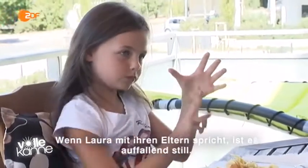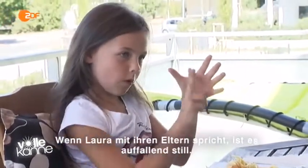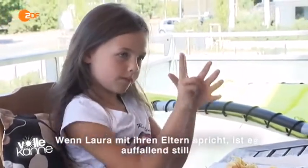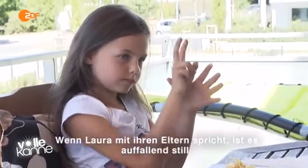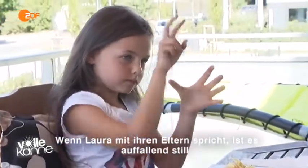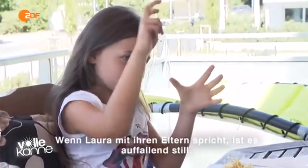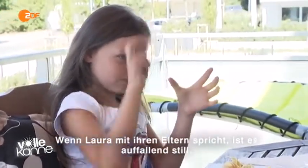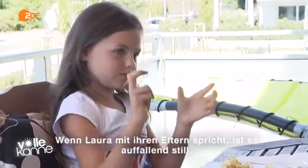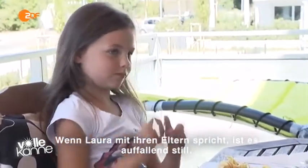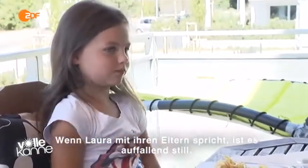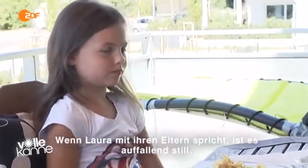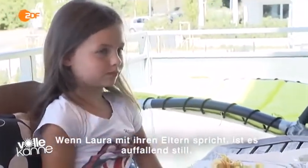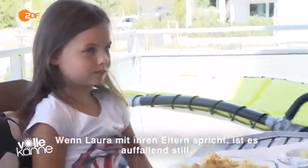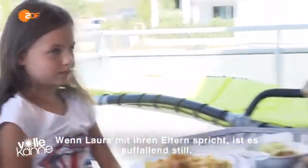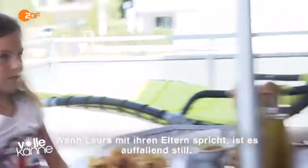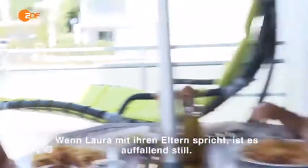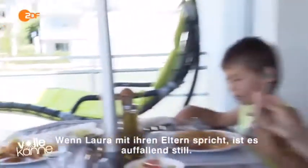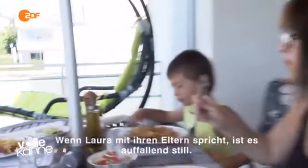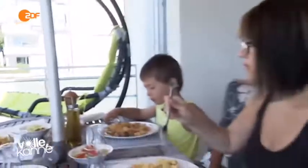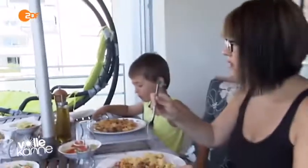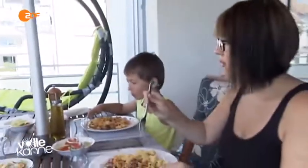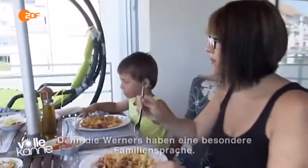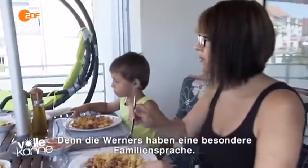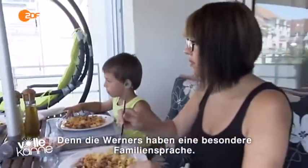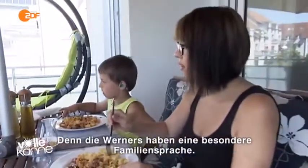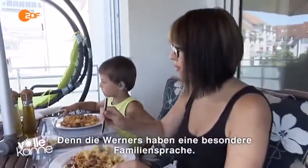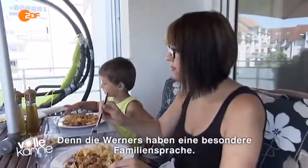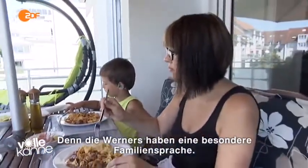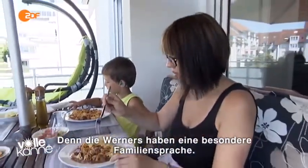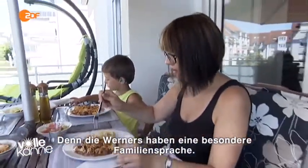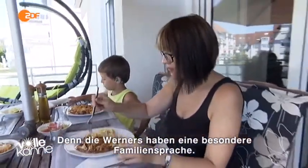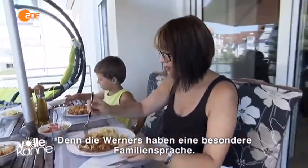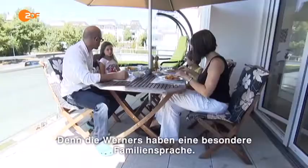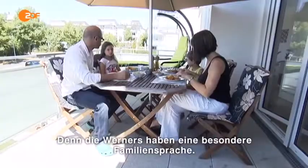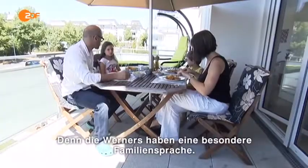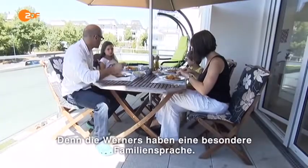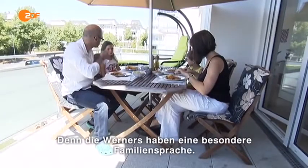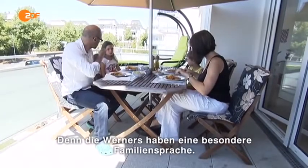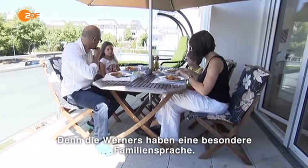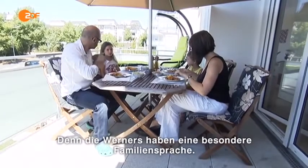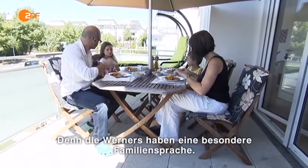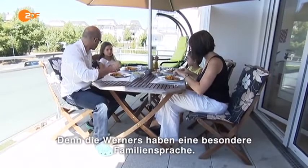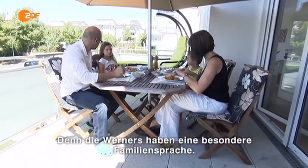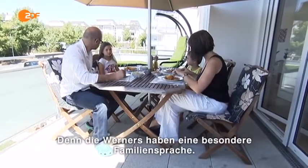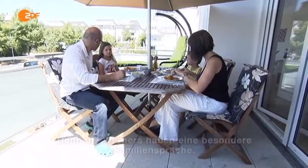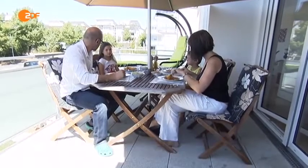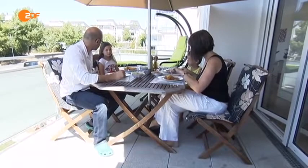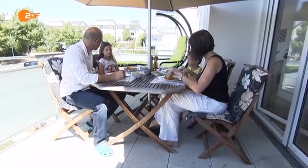Wenn Laura mit ihren Eltern spricht, ist es auffallend still. Denn die Werners haben eine ganz besondere Familiensprache.